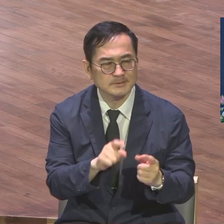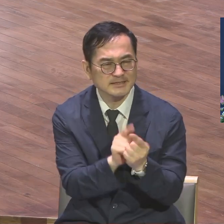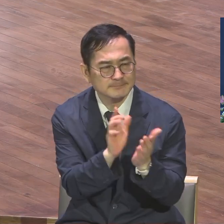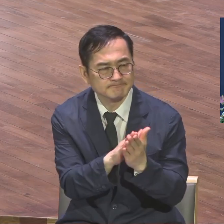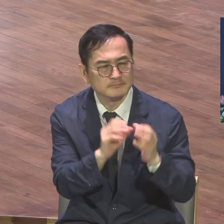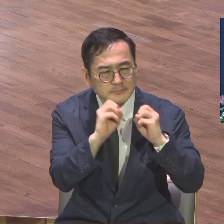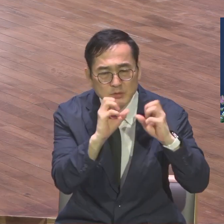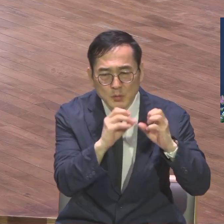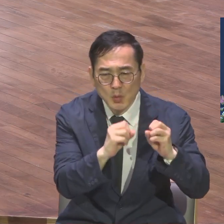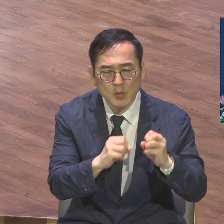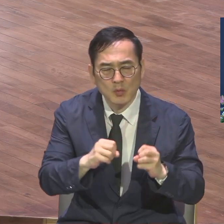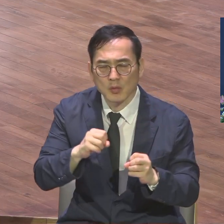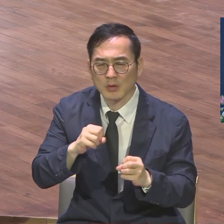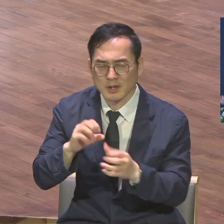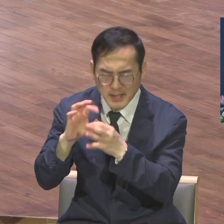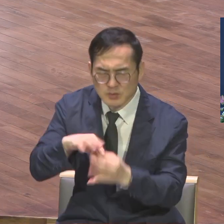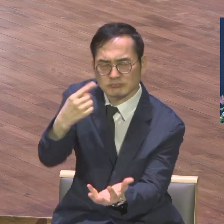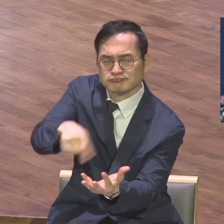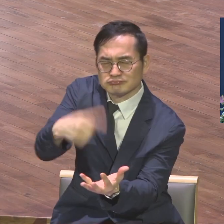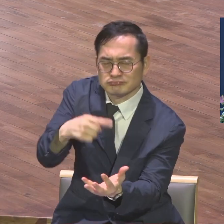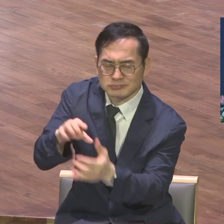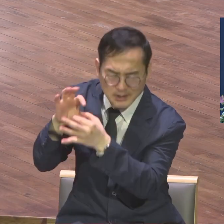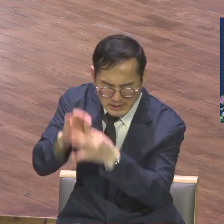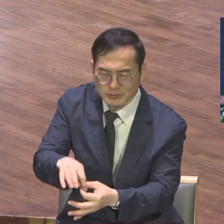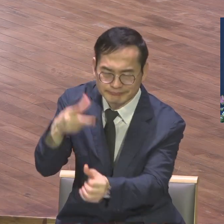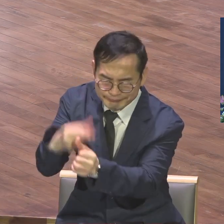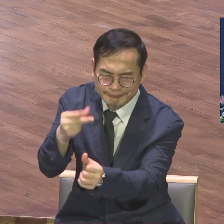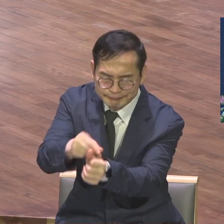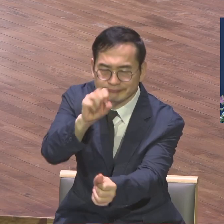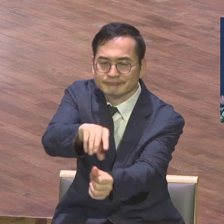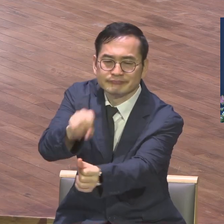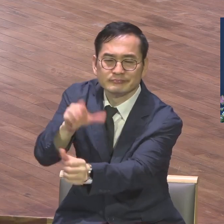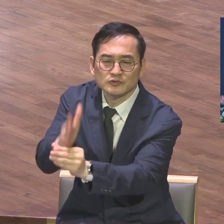회복하라고 계속 지금 열어주고 있어요.